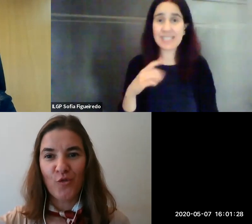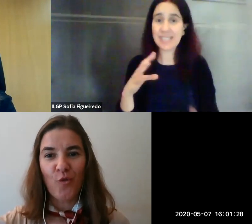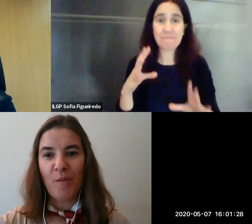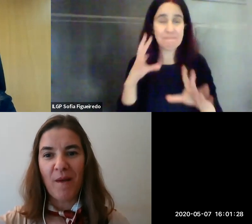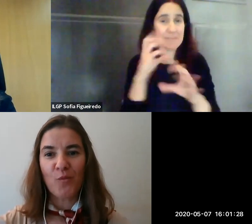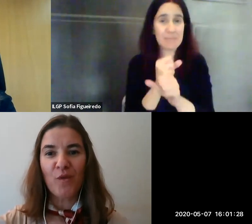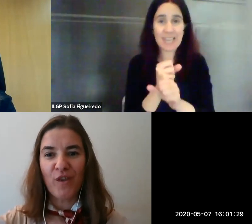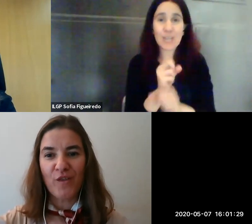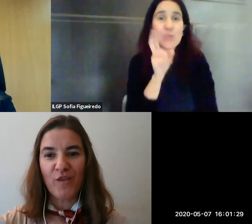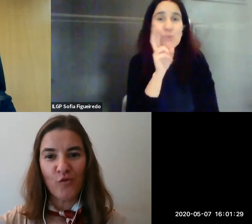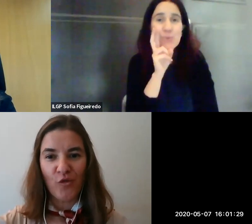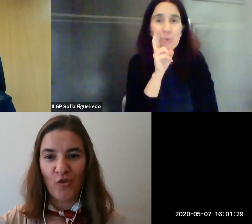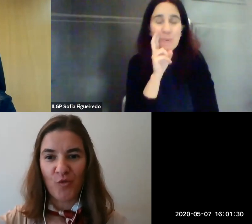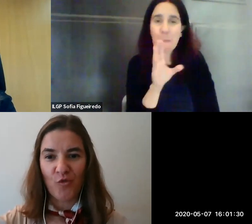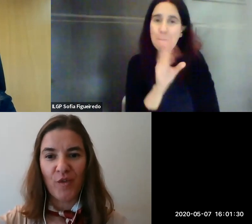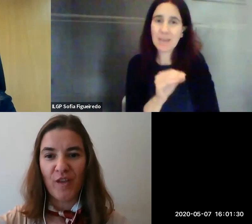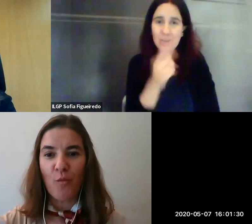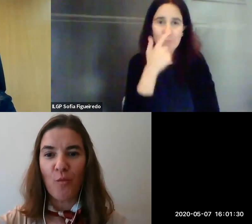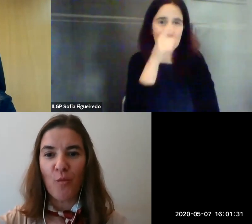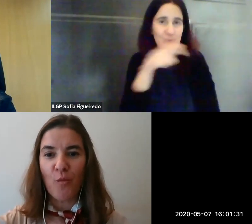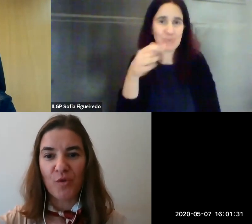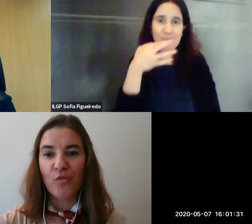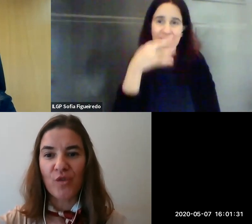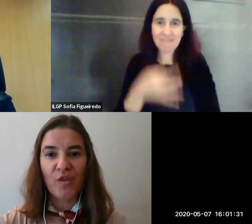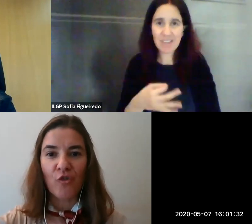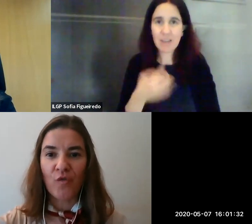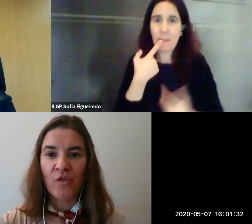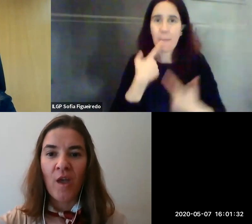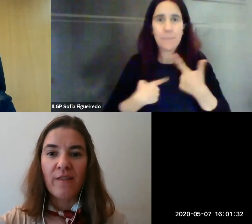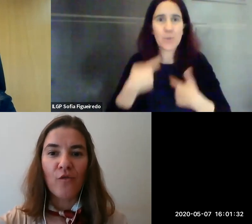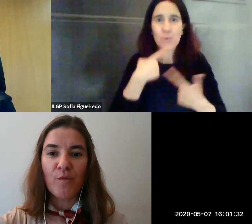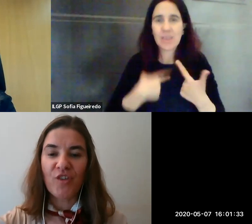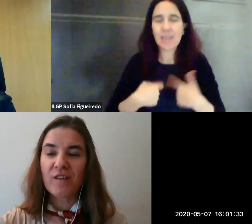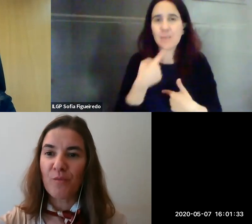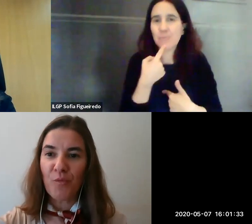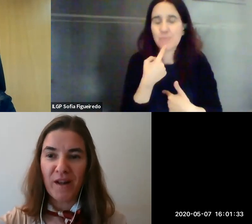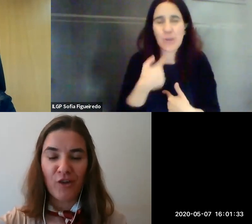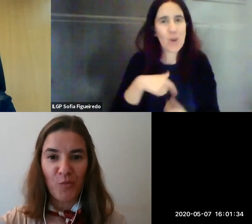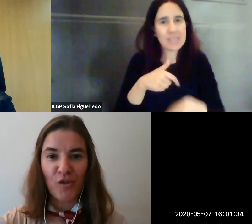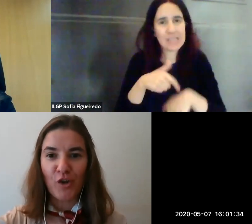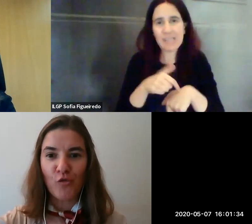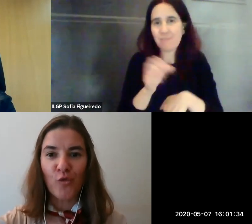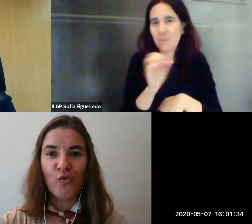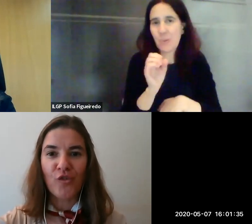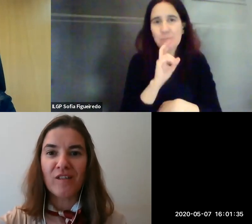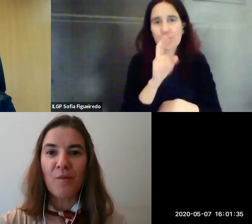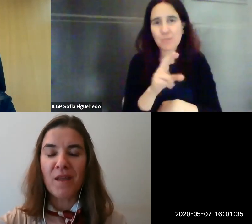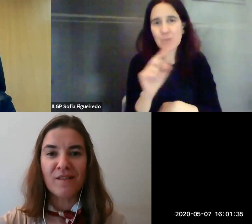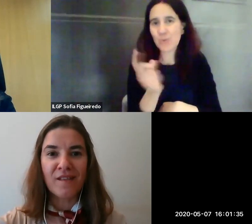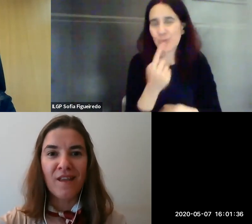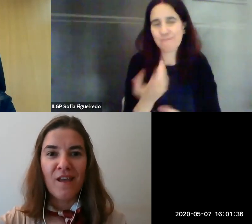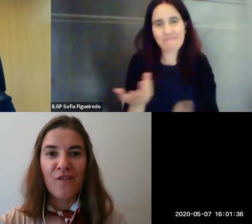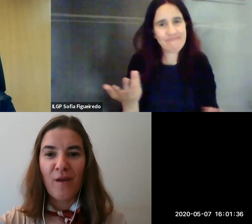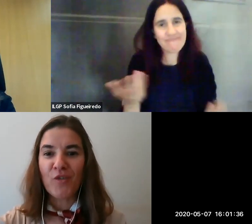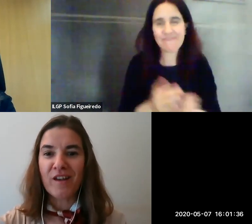peço desculpa mais uma vez a todas as pessoas que fizeram muitas perguntas e que nós não vamos ter tempo para responder a todos.